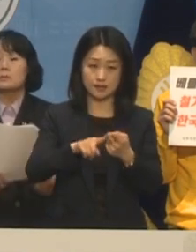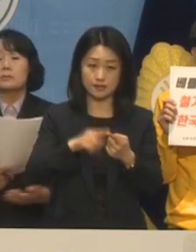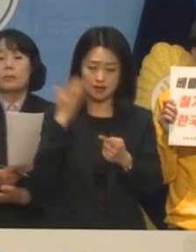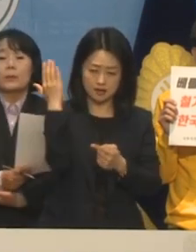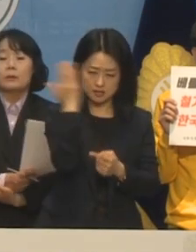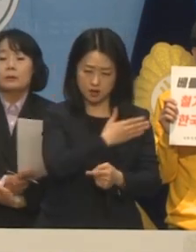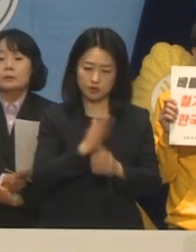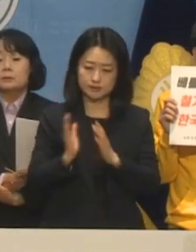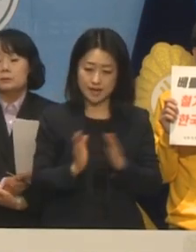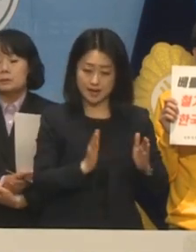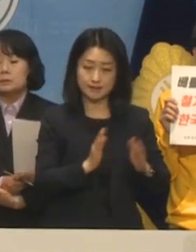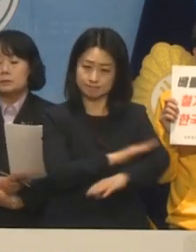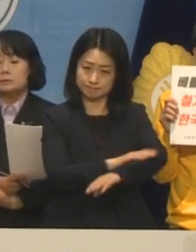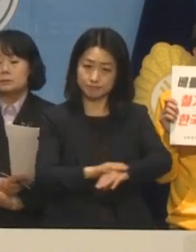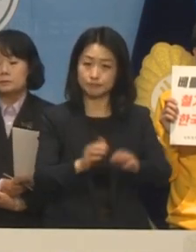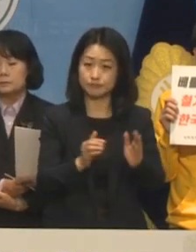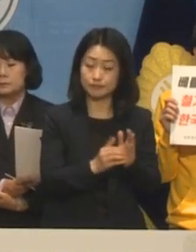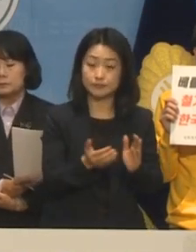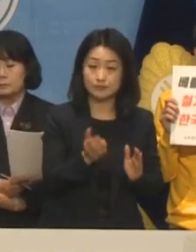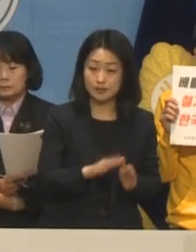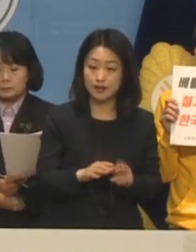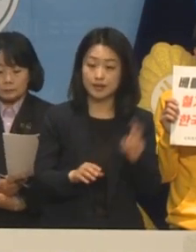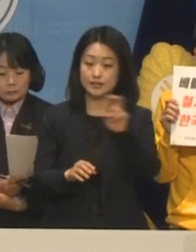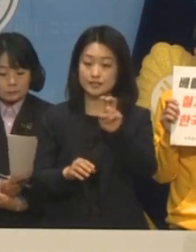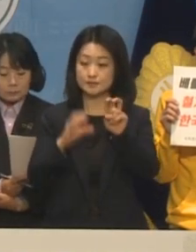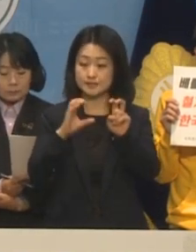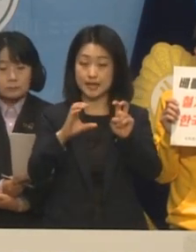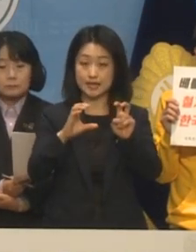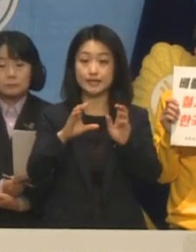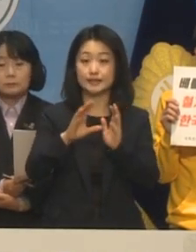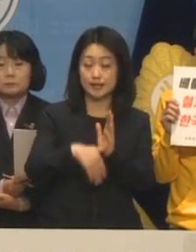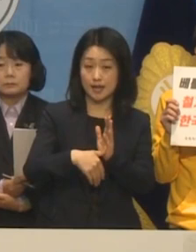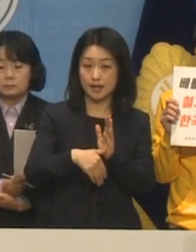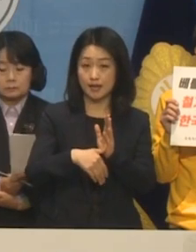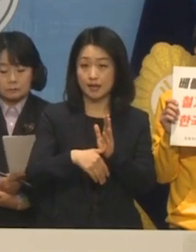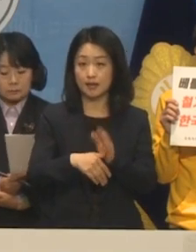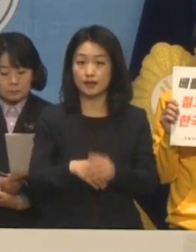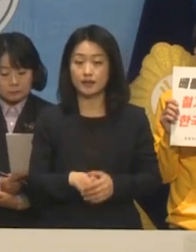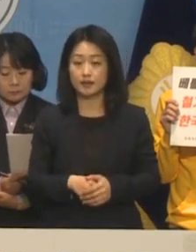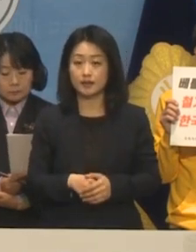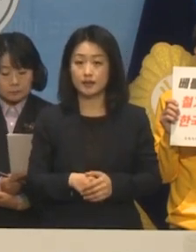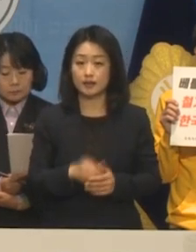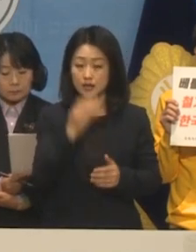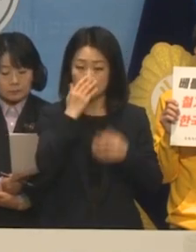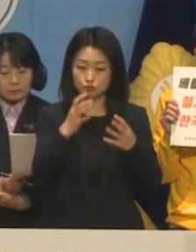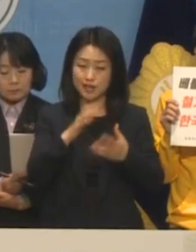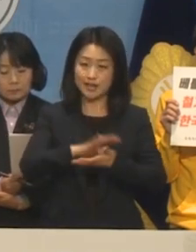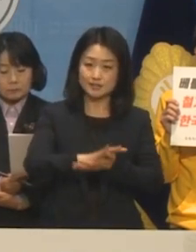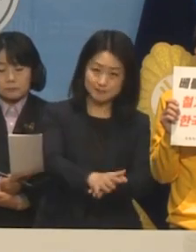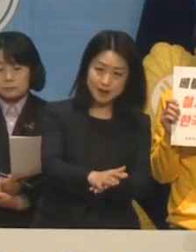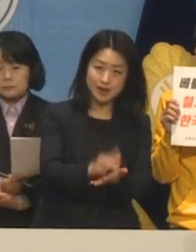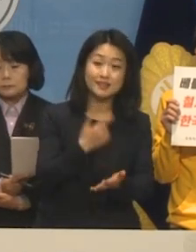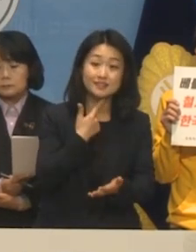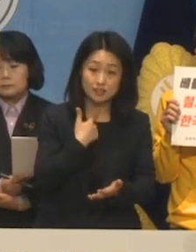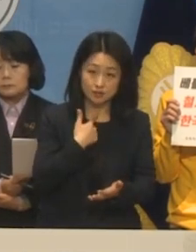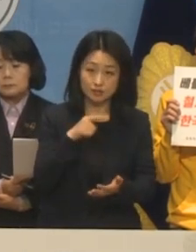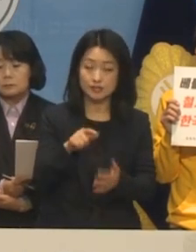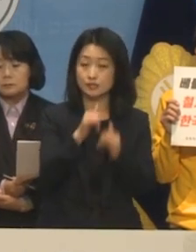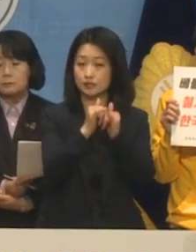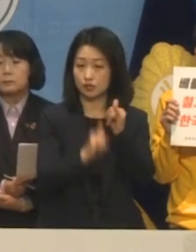불려왔습니다. 하지만 유달리 20세기 초 헤레로 남아 집단 학살 등의 식민지배